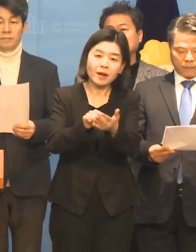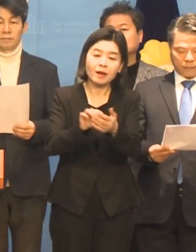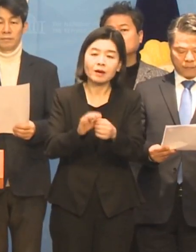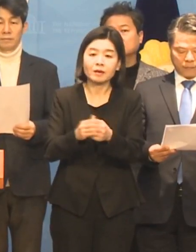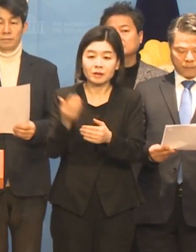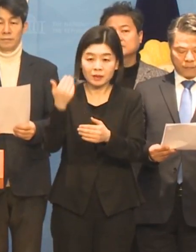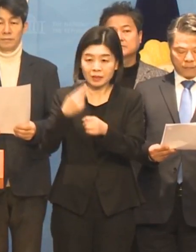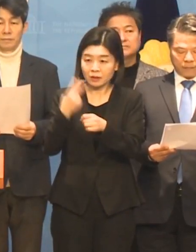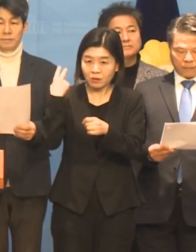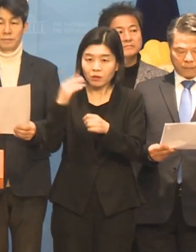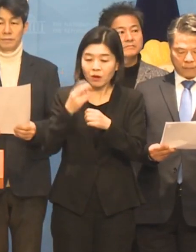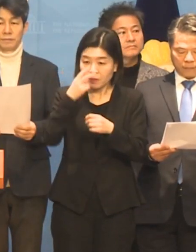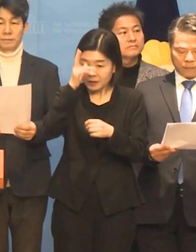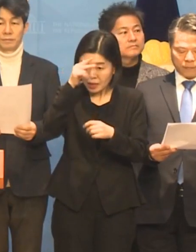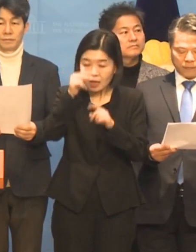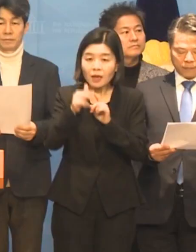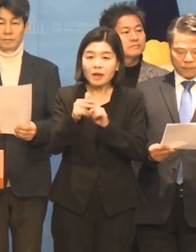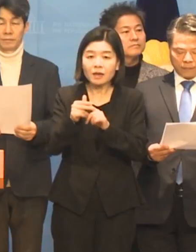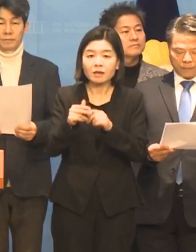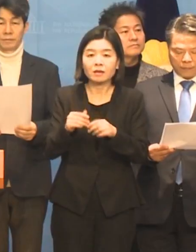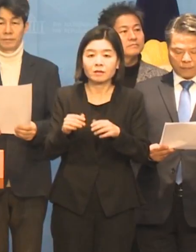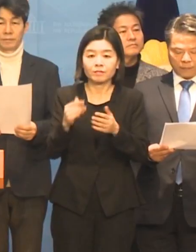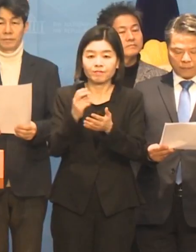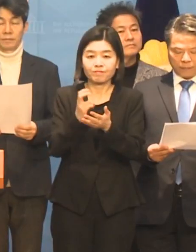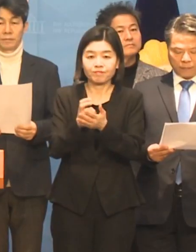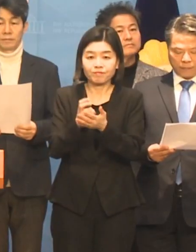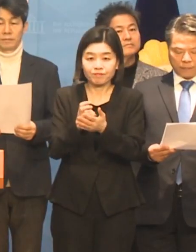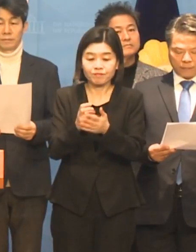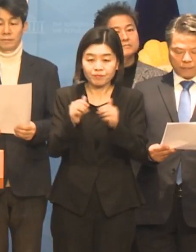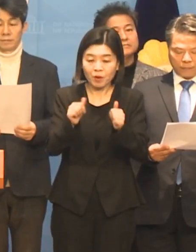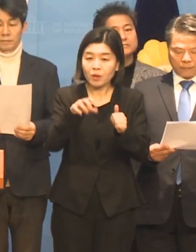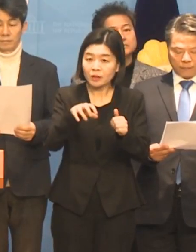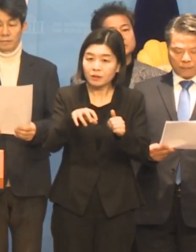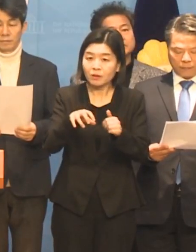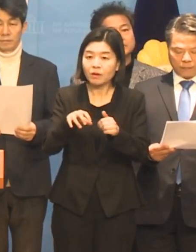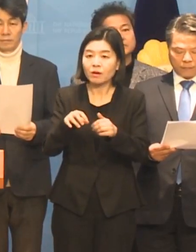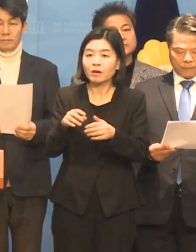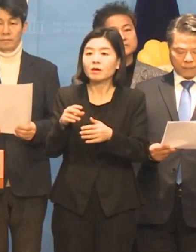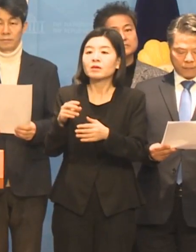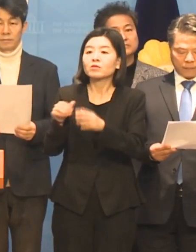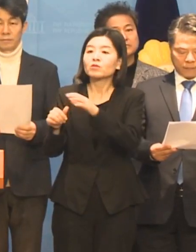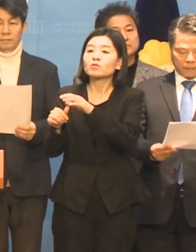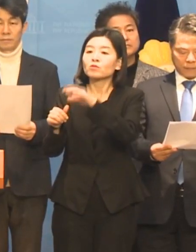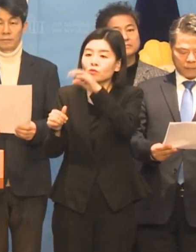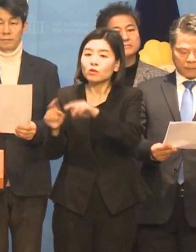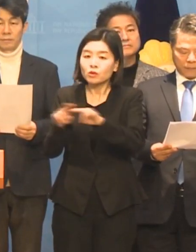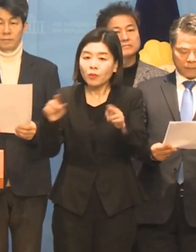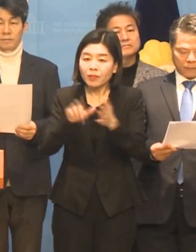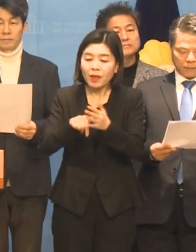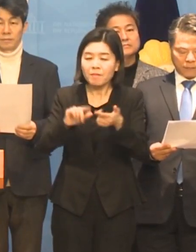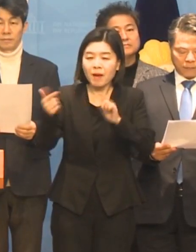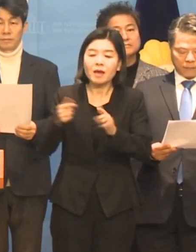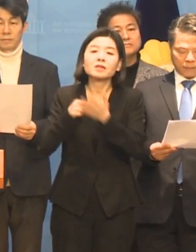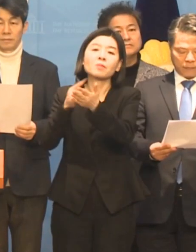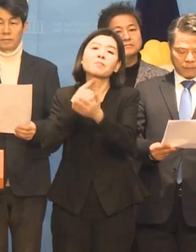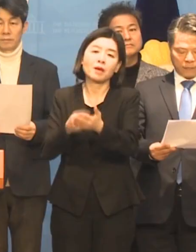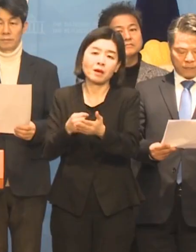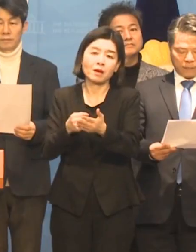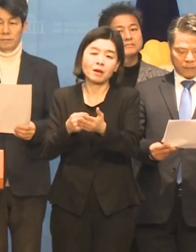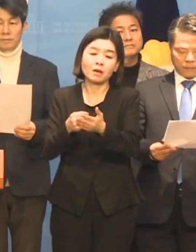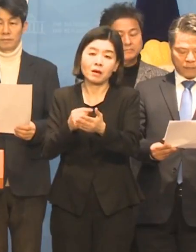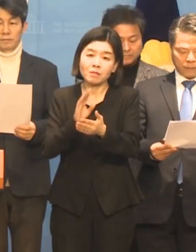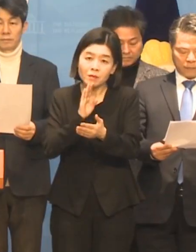법원의 구속 취소 결정에 대해 즉시 항고를 한 사례가 확인되었습니다. 그러나 윤석열의